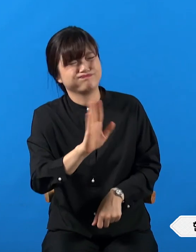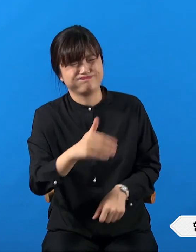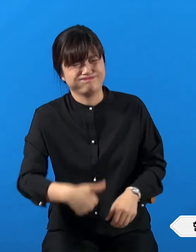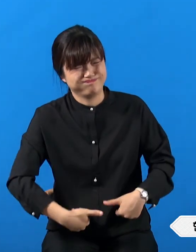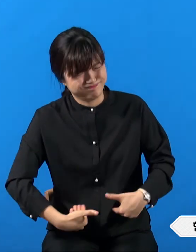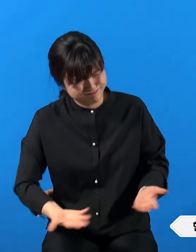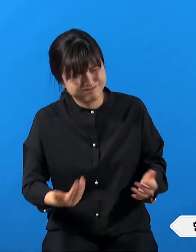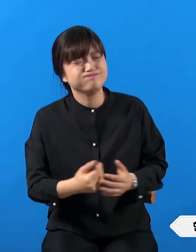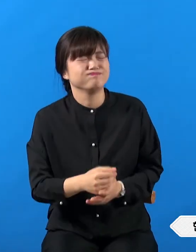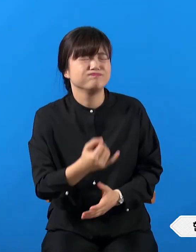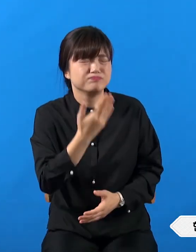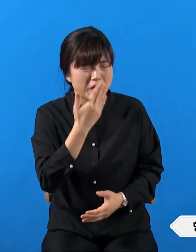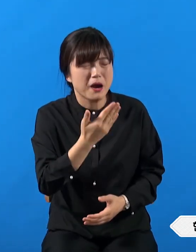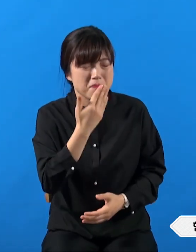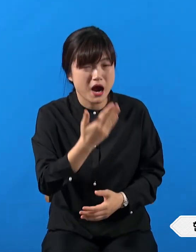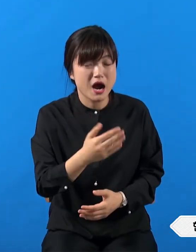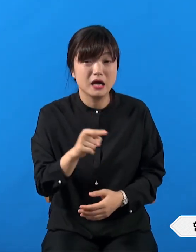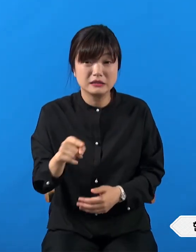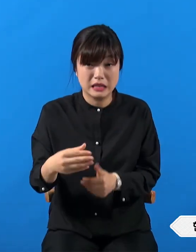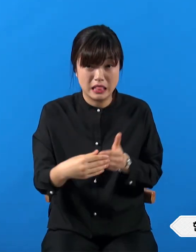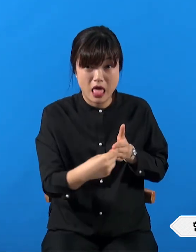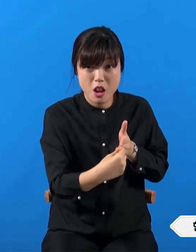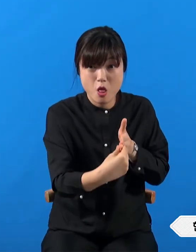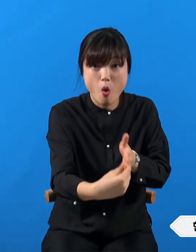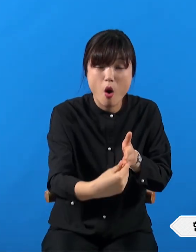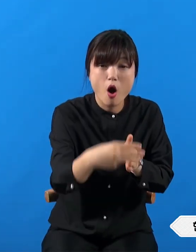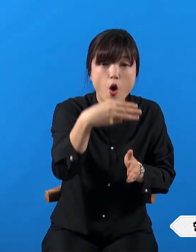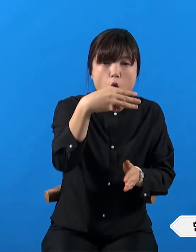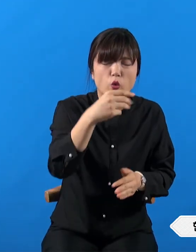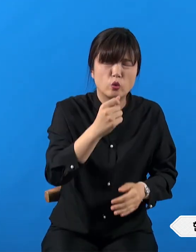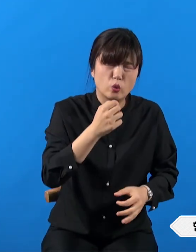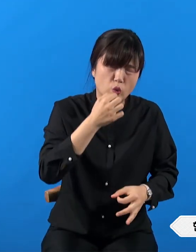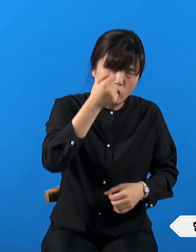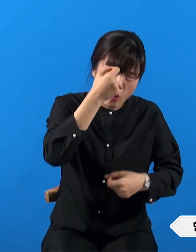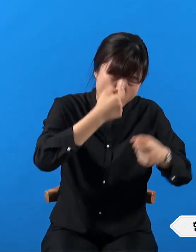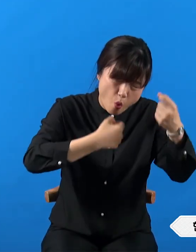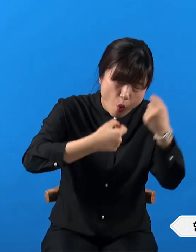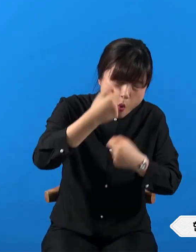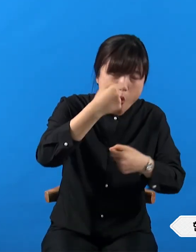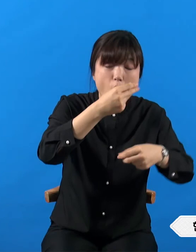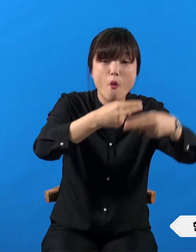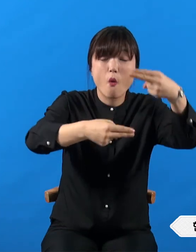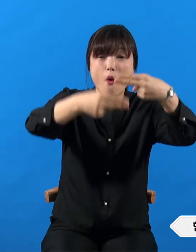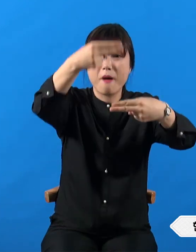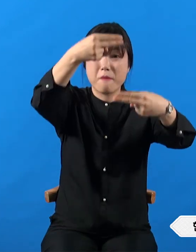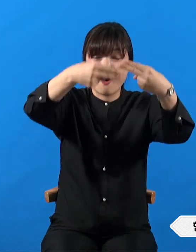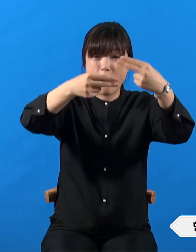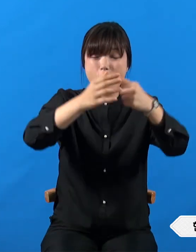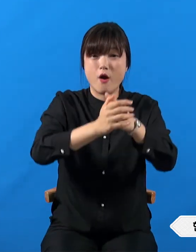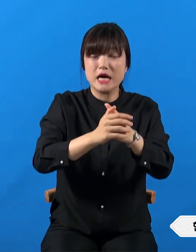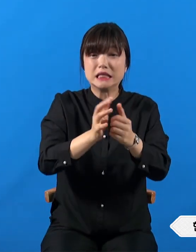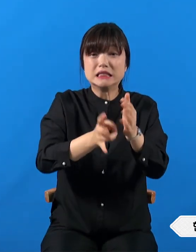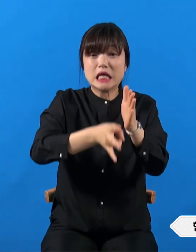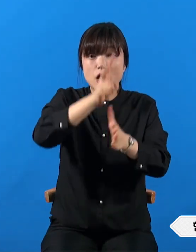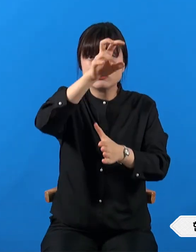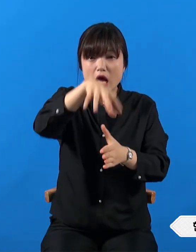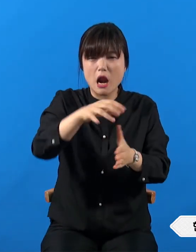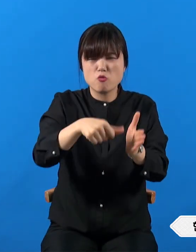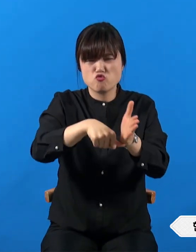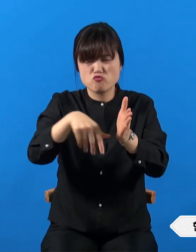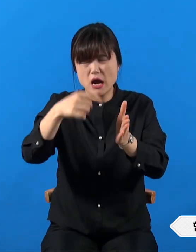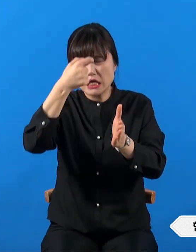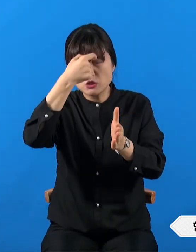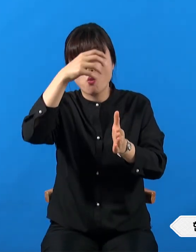하면서 그를 데리고 통곡의 벽으로 갔습니다. 통곡의 벽은 예루살렘의 유명한 기도의